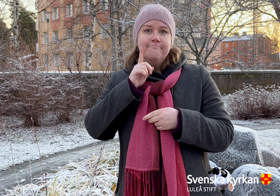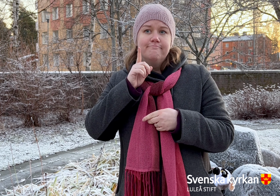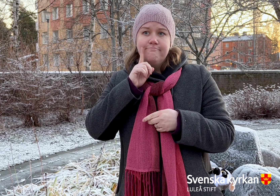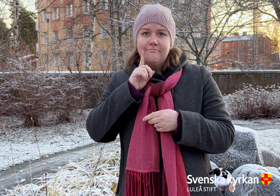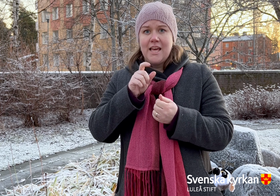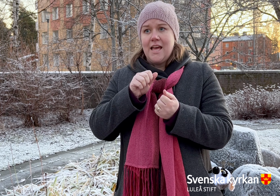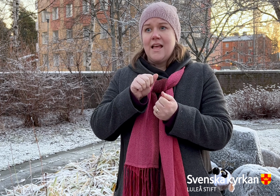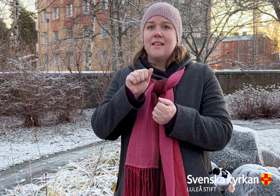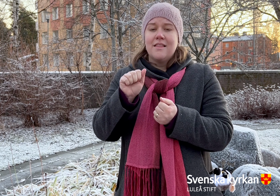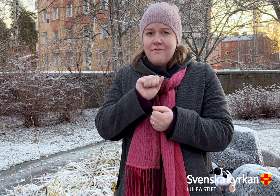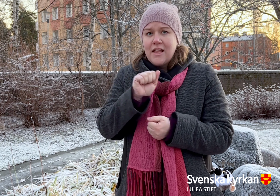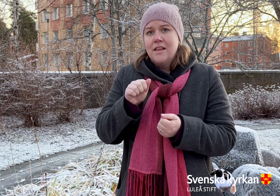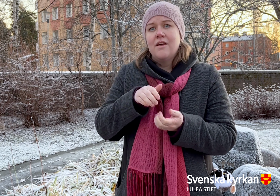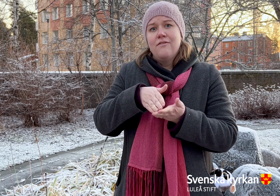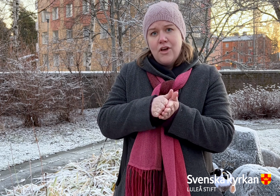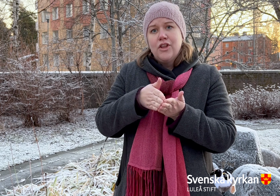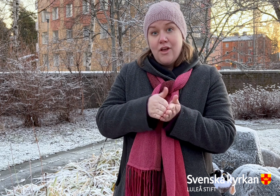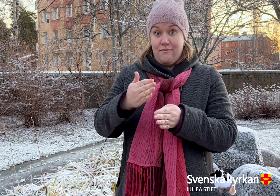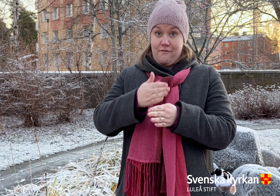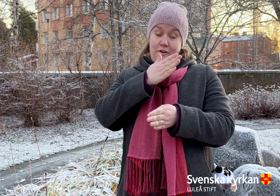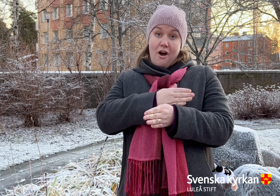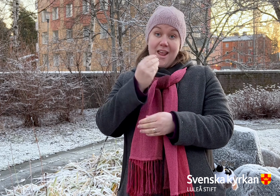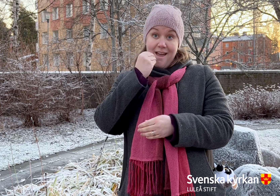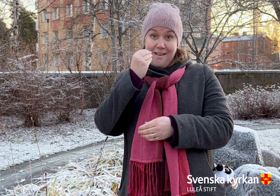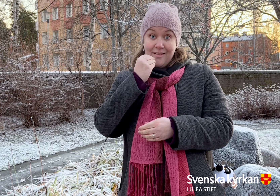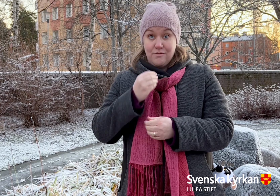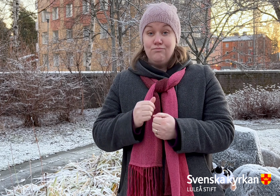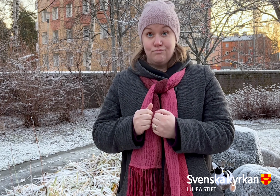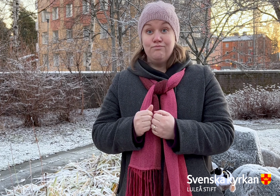De brukade alltid tvätta sina fötter innan de skulle äta.